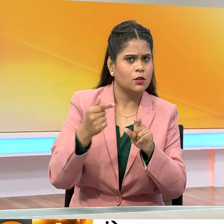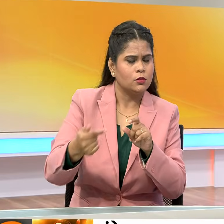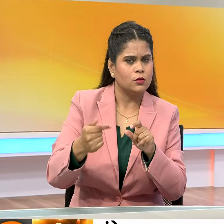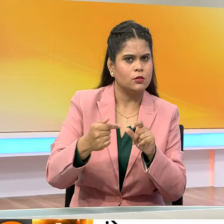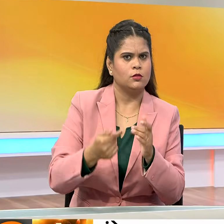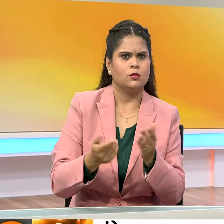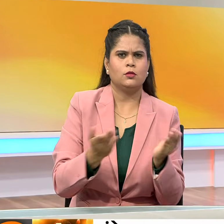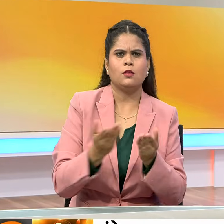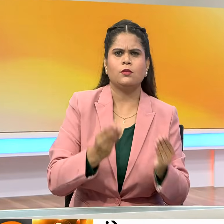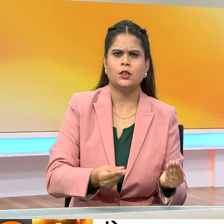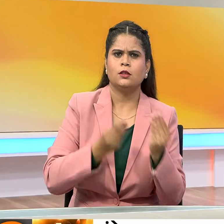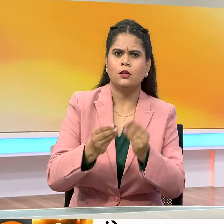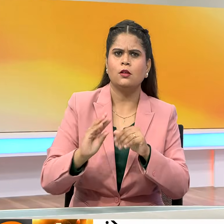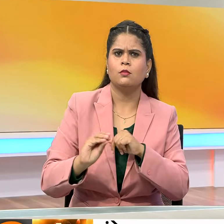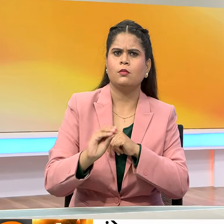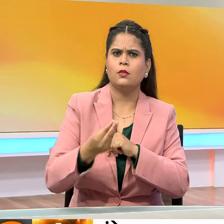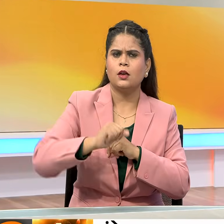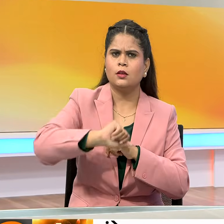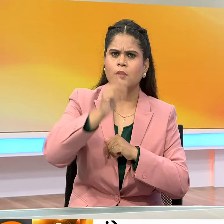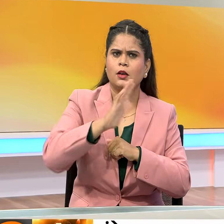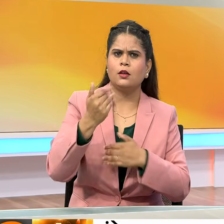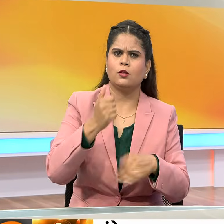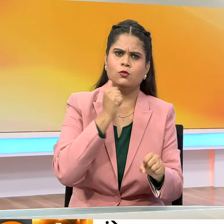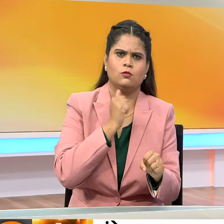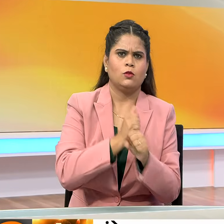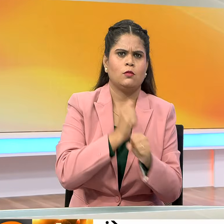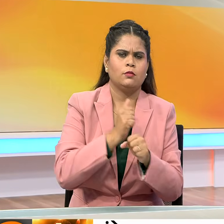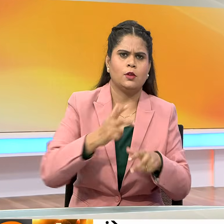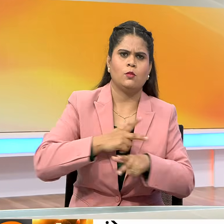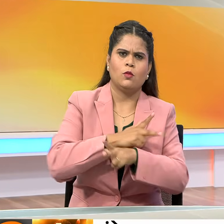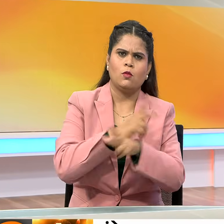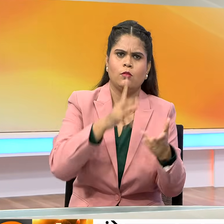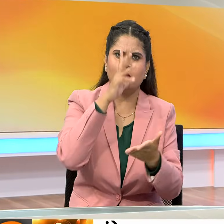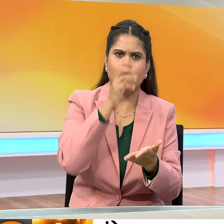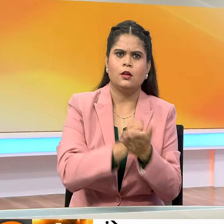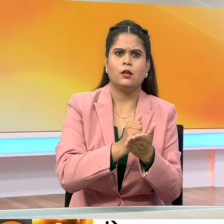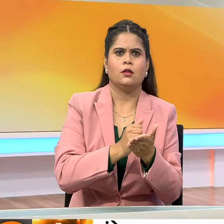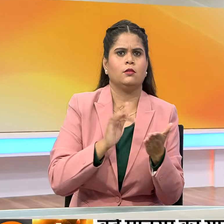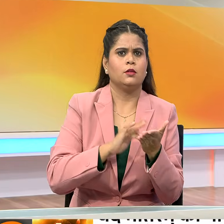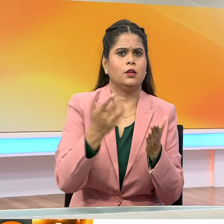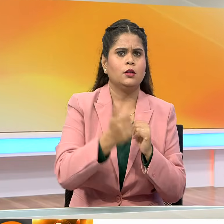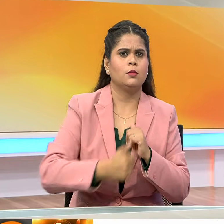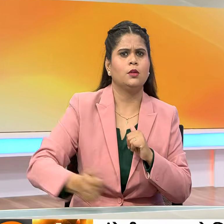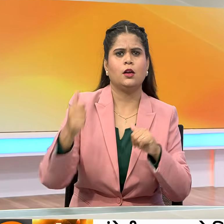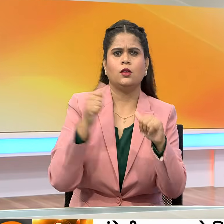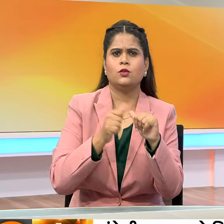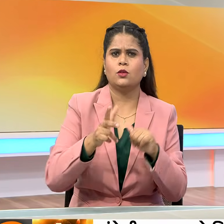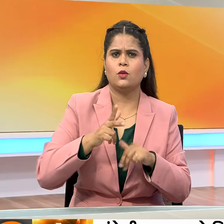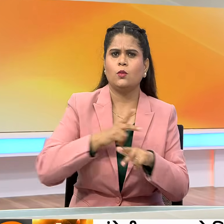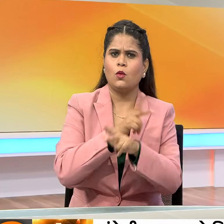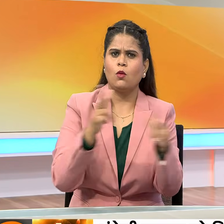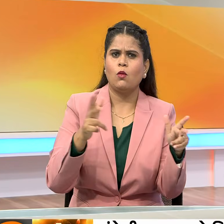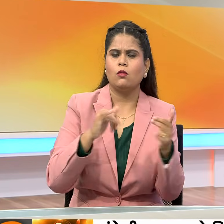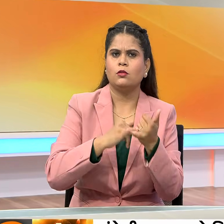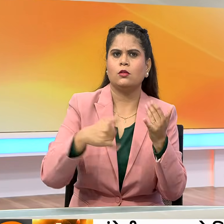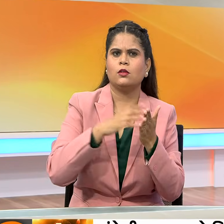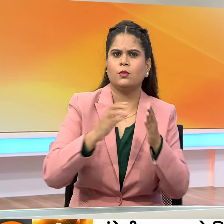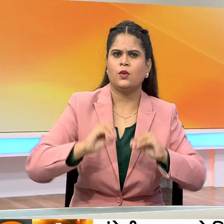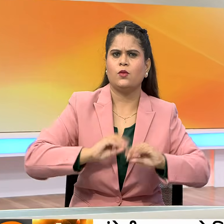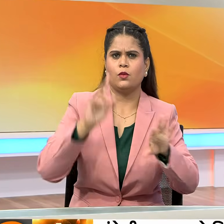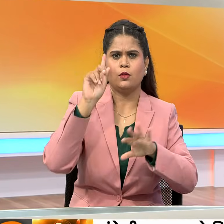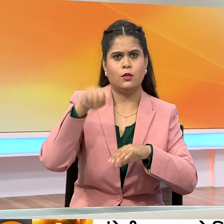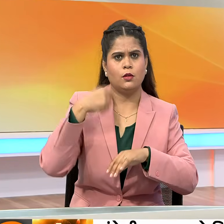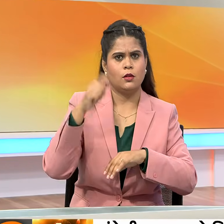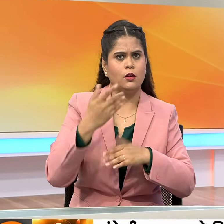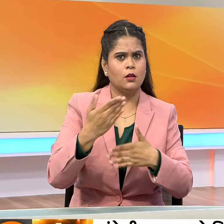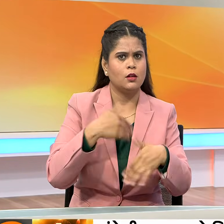में केंद्र सरकार ने बड़ा फैसला लिया है। केंद्रीय मंत्री अश्विनी वैष्णव ने सोशल मीडिया में वीडियो जारी करते हुए बताया कि